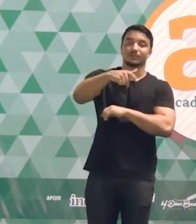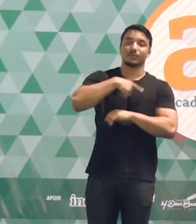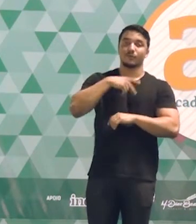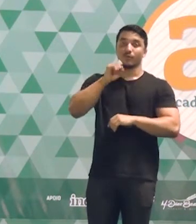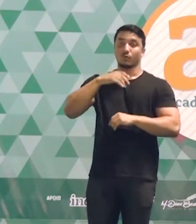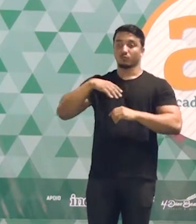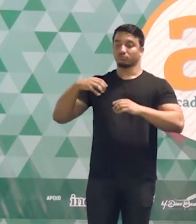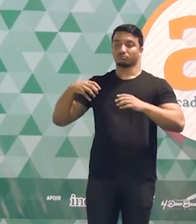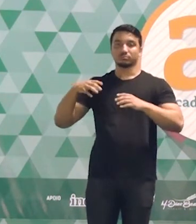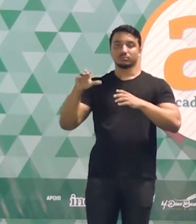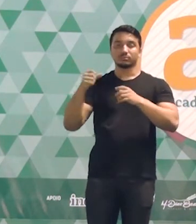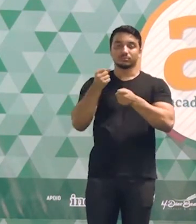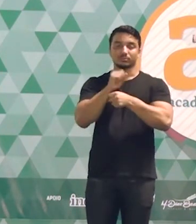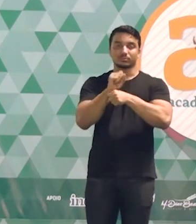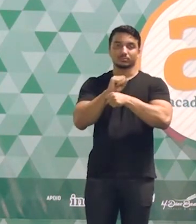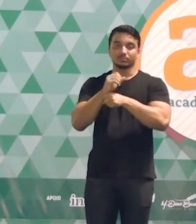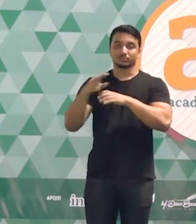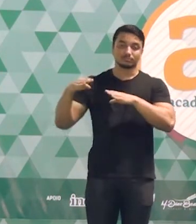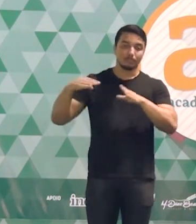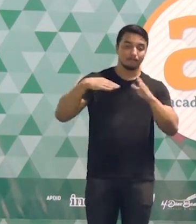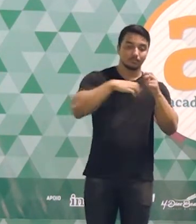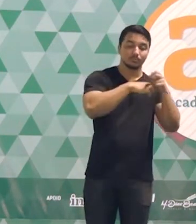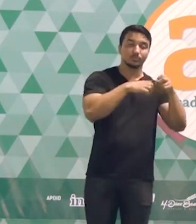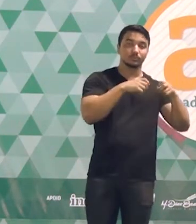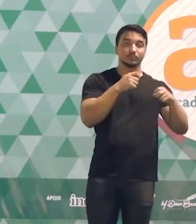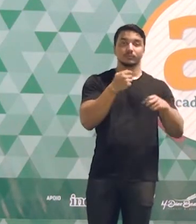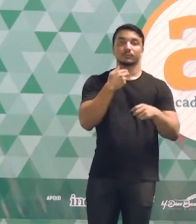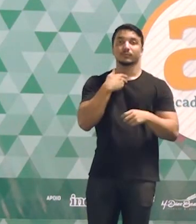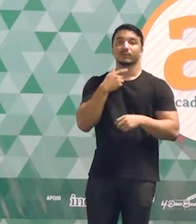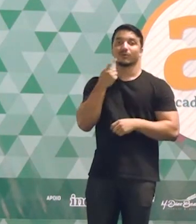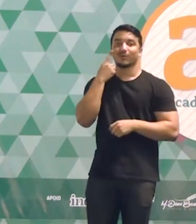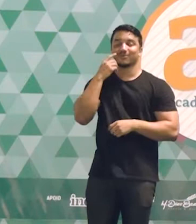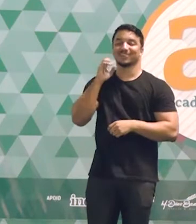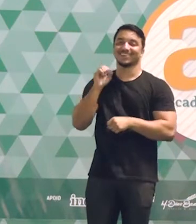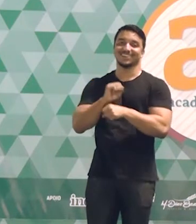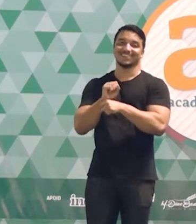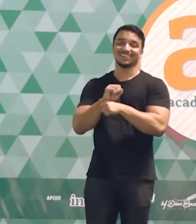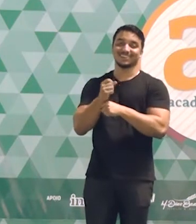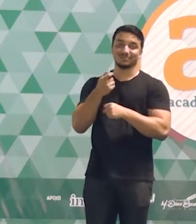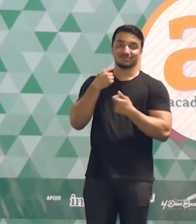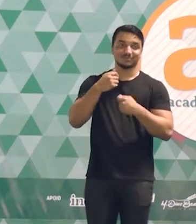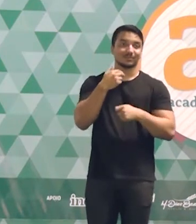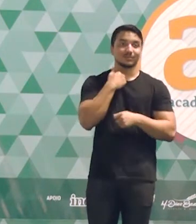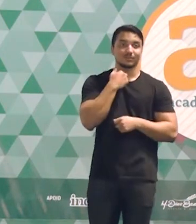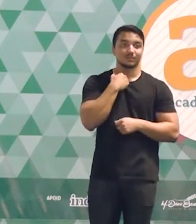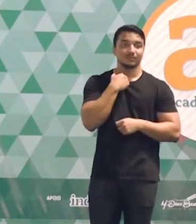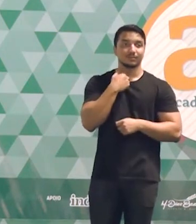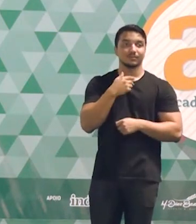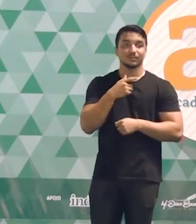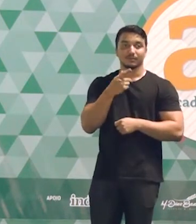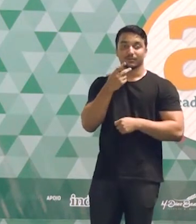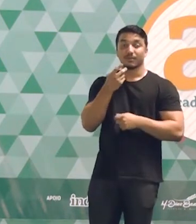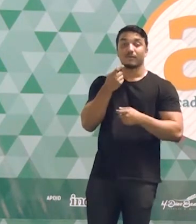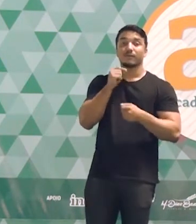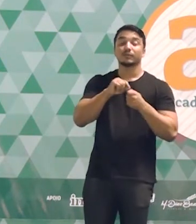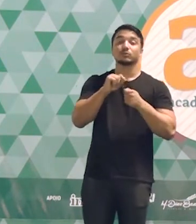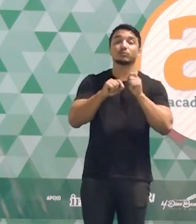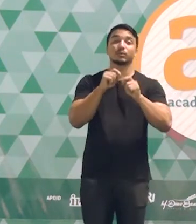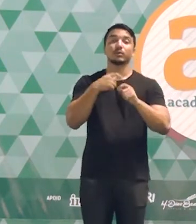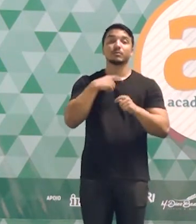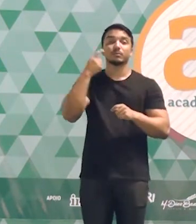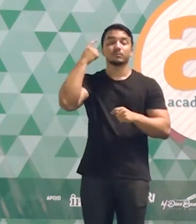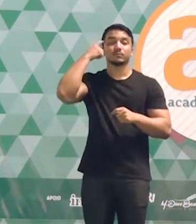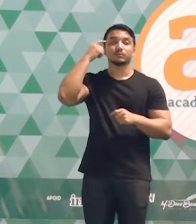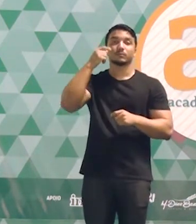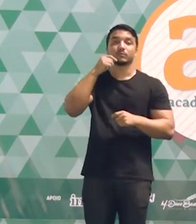para pegar a pessoa para atropelar, você não pode dizer assim, ó o carro. Sabia que não é para dizer ó o carro? Porque as pessoas